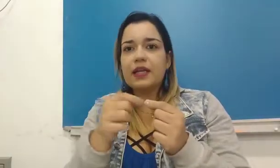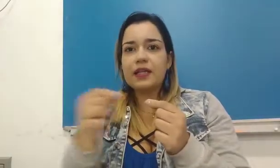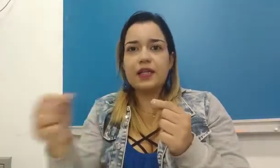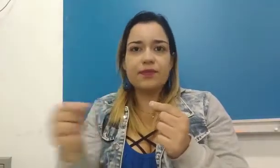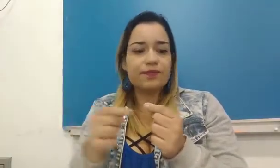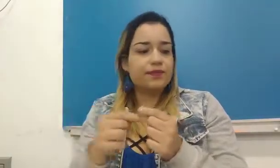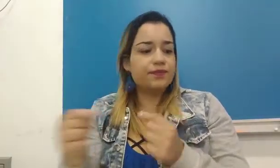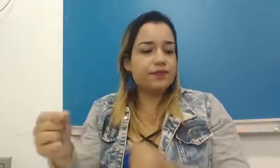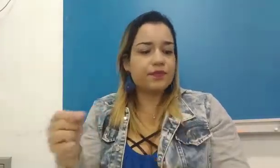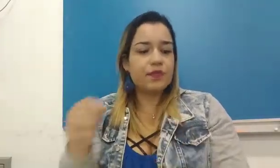margarida,